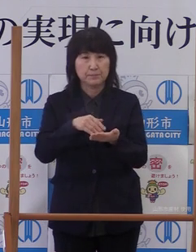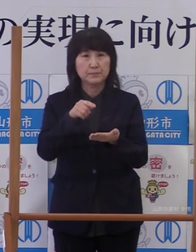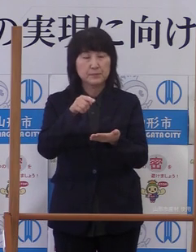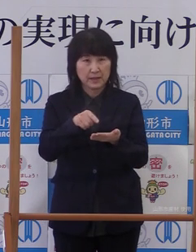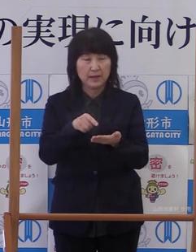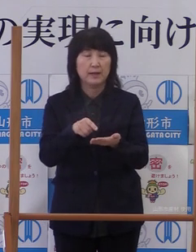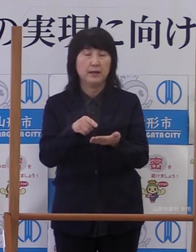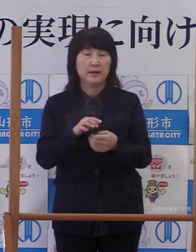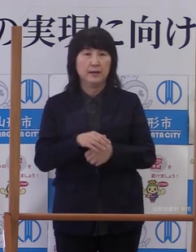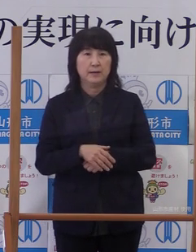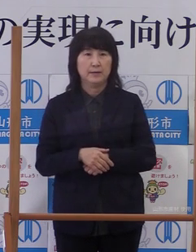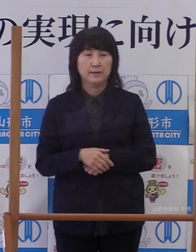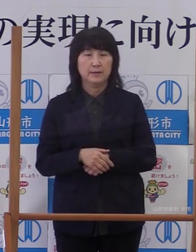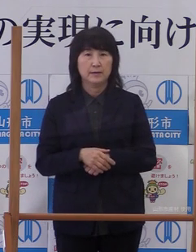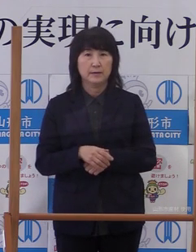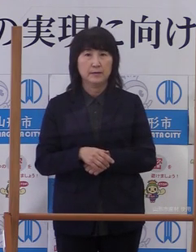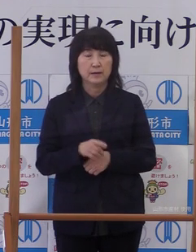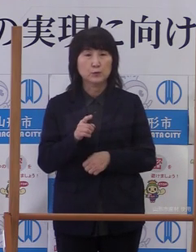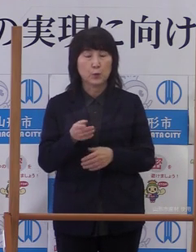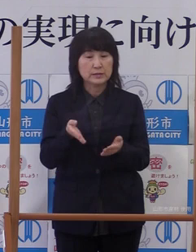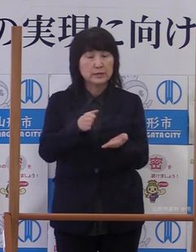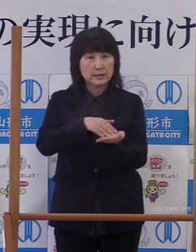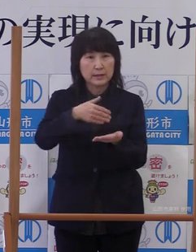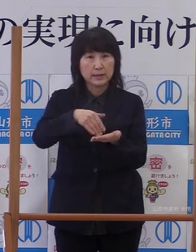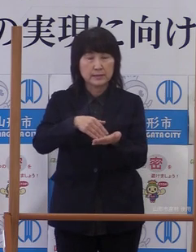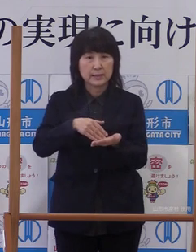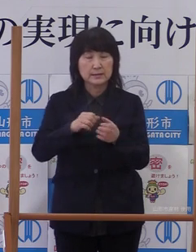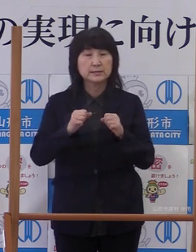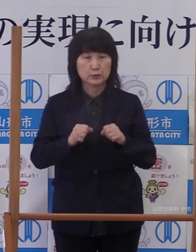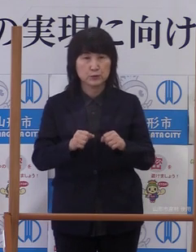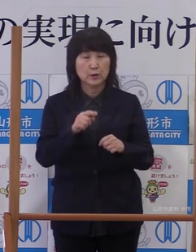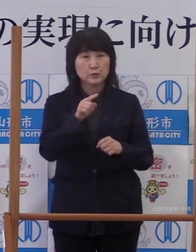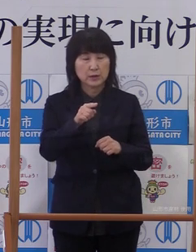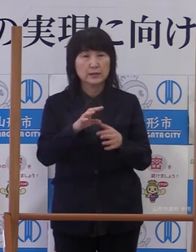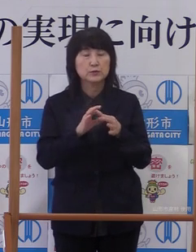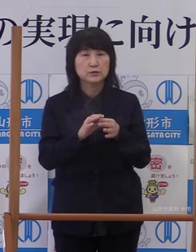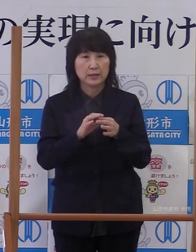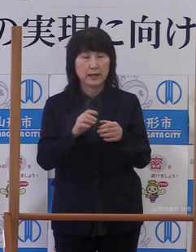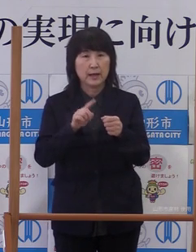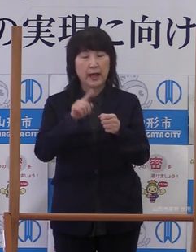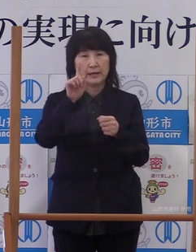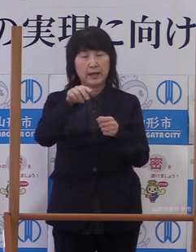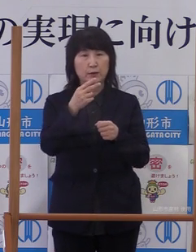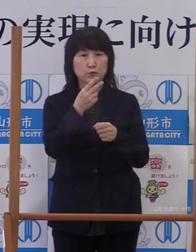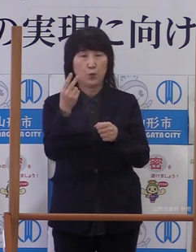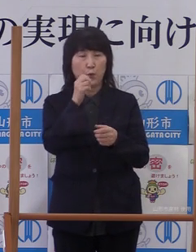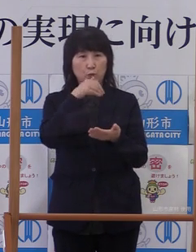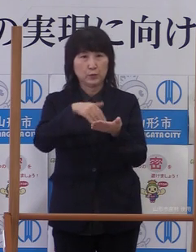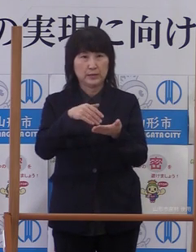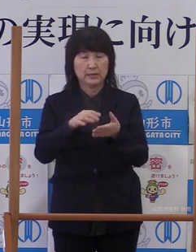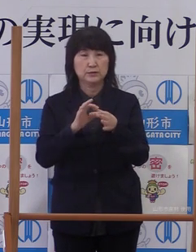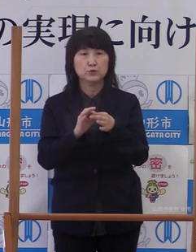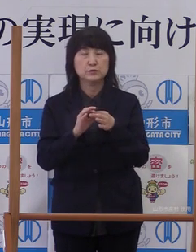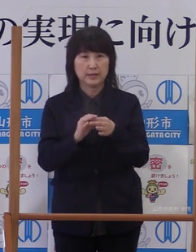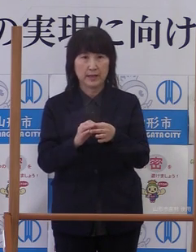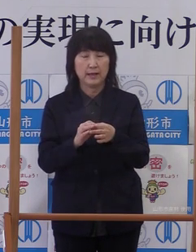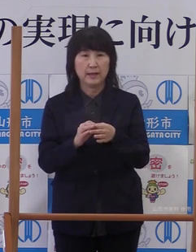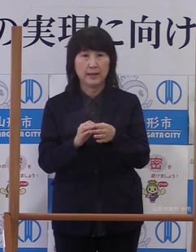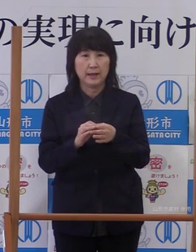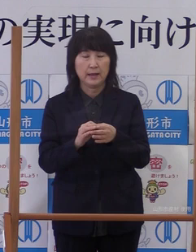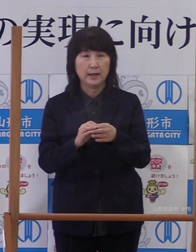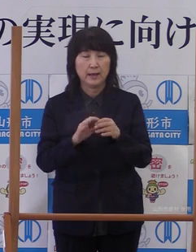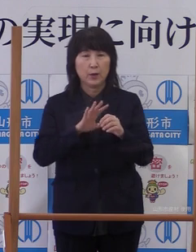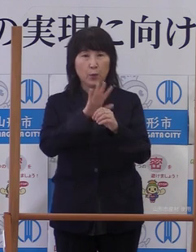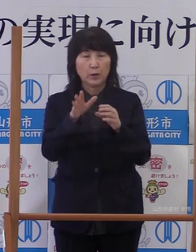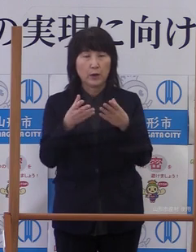対策としては掲げさせていただきますので、こちらの来年度予算についてはですね、アフターコロ